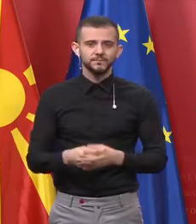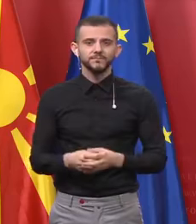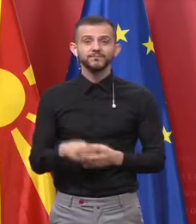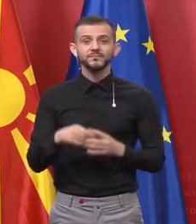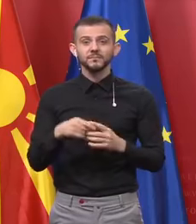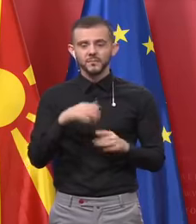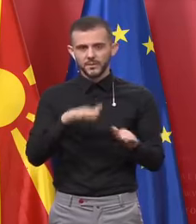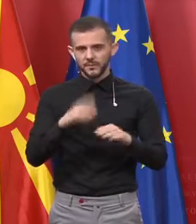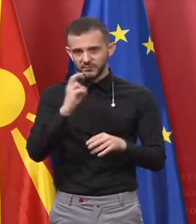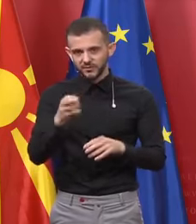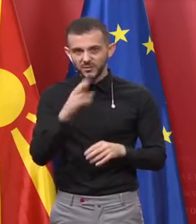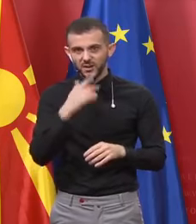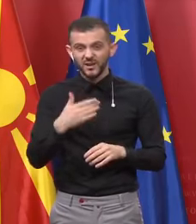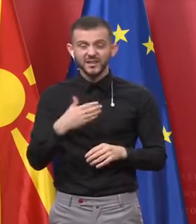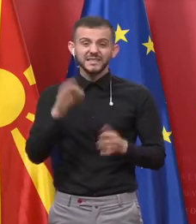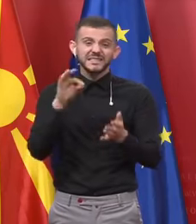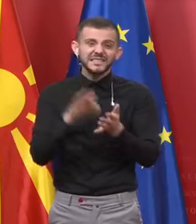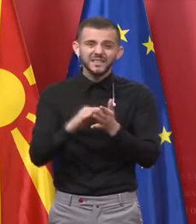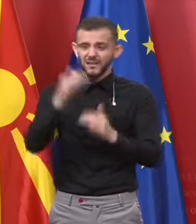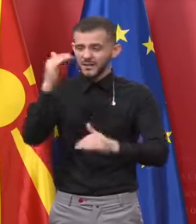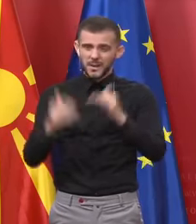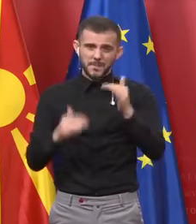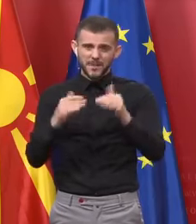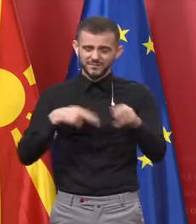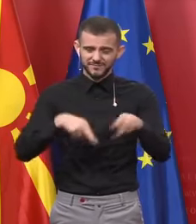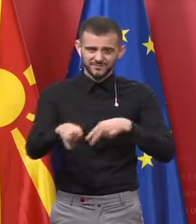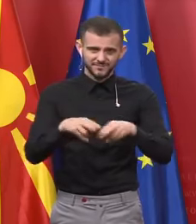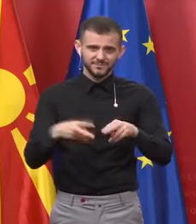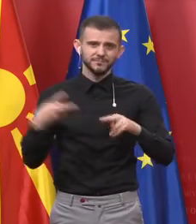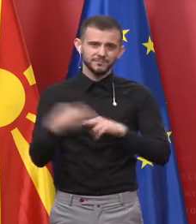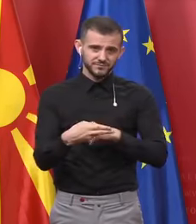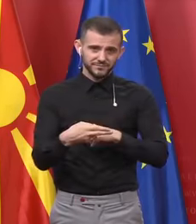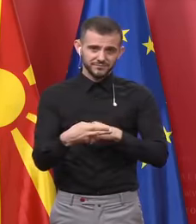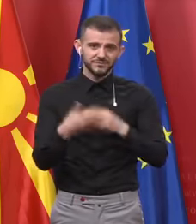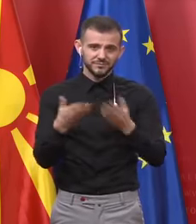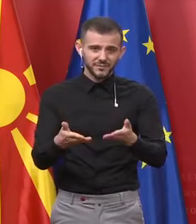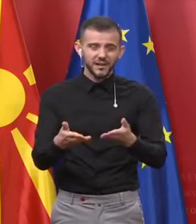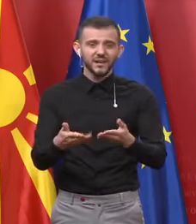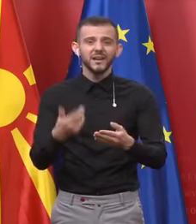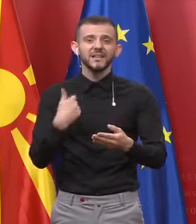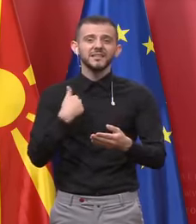Целта на рестрикцијата на движењето е да